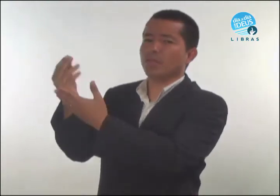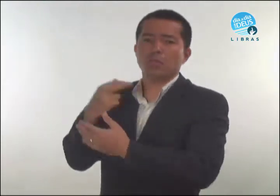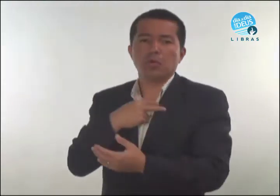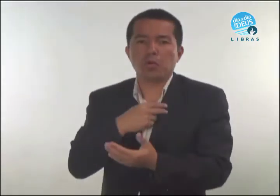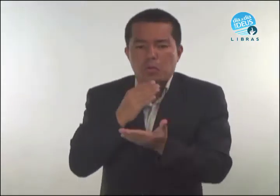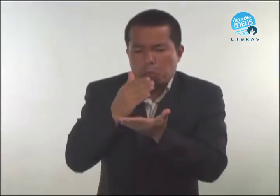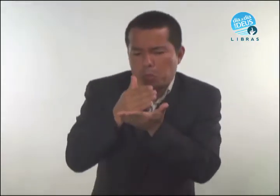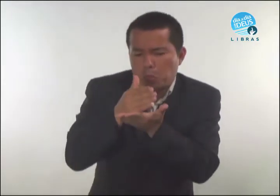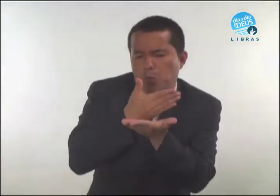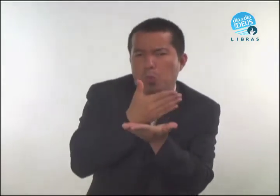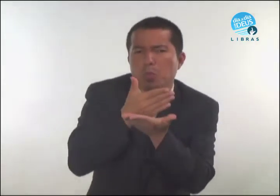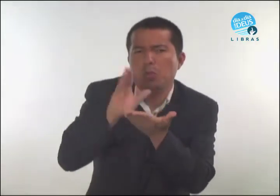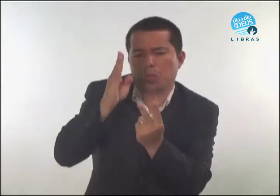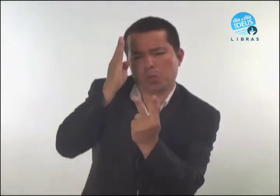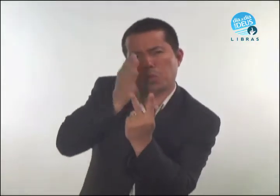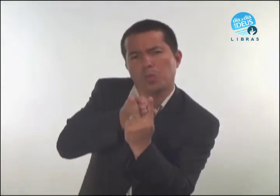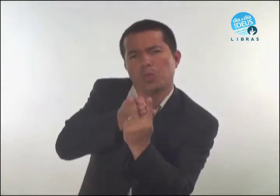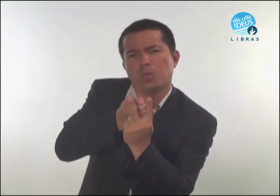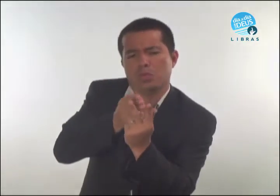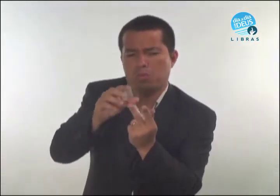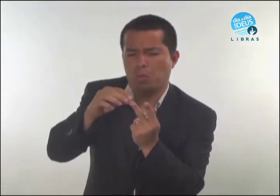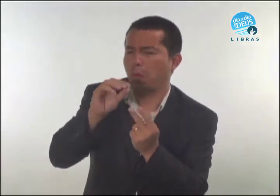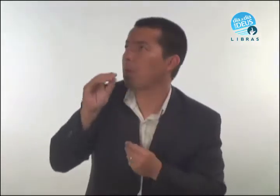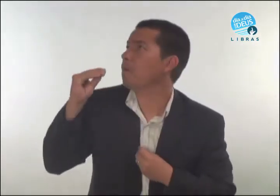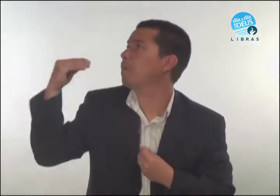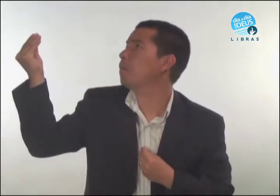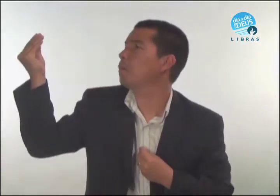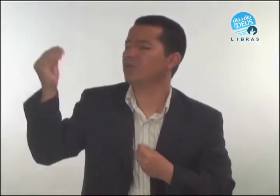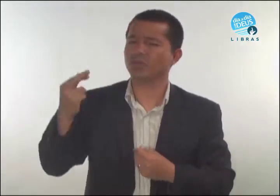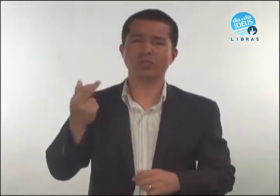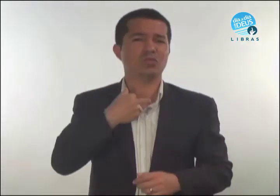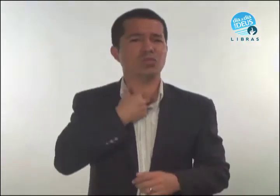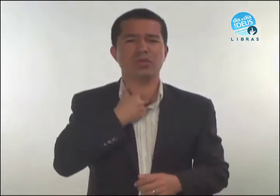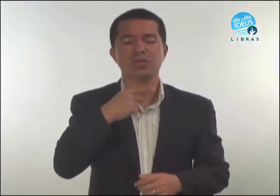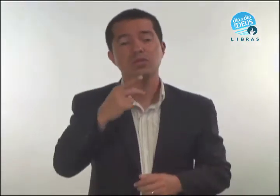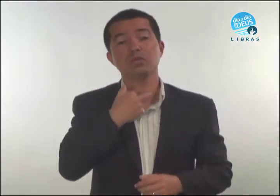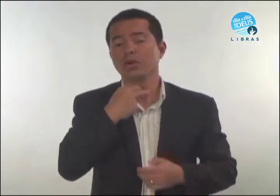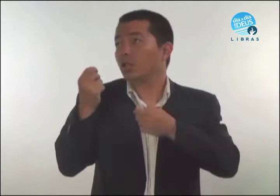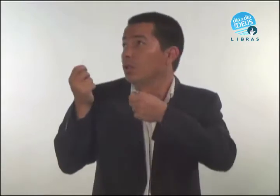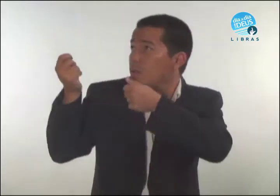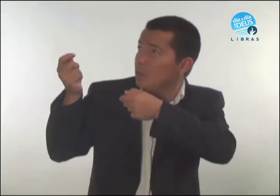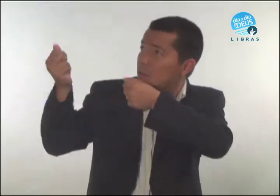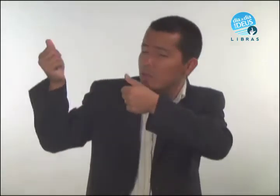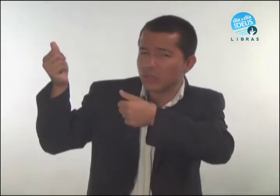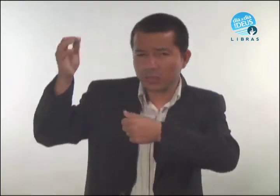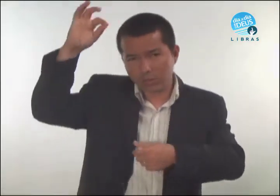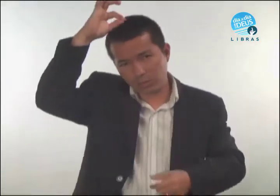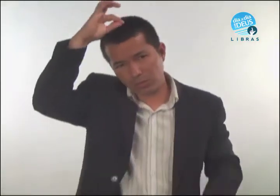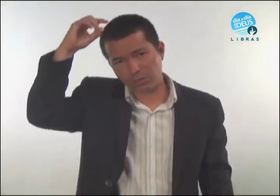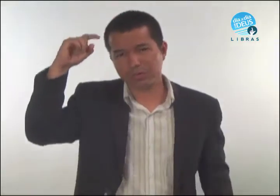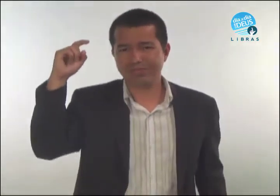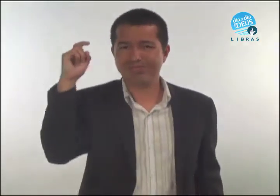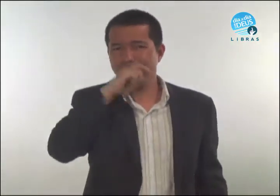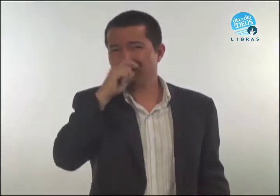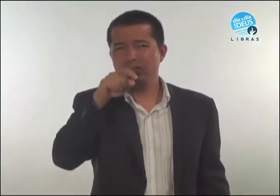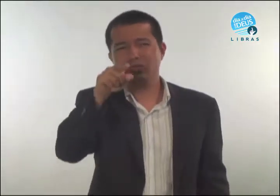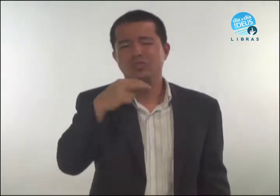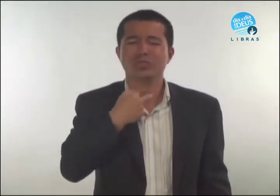olha, não tente viver mentindo para o Espírito Santo. Não faça de conta que você já se